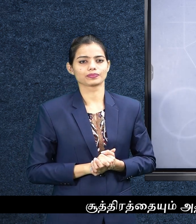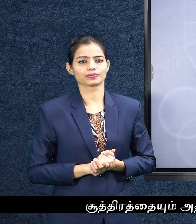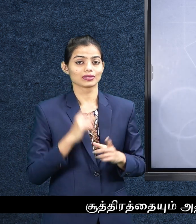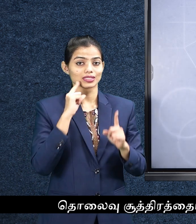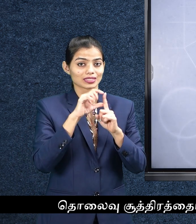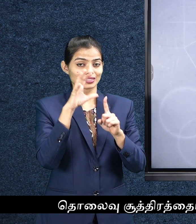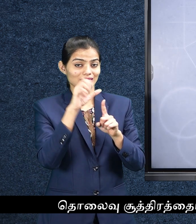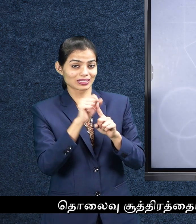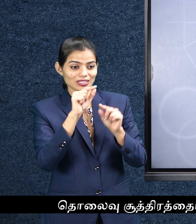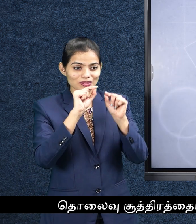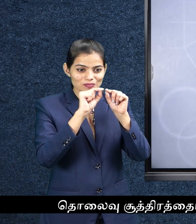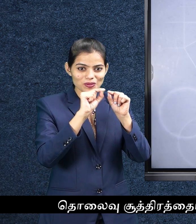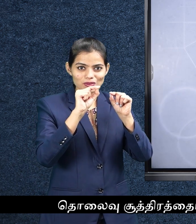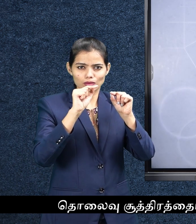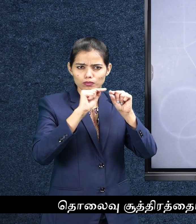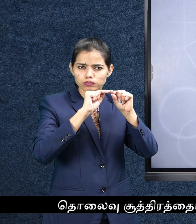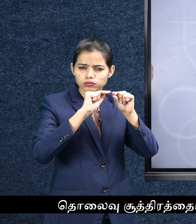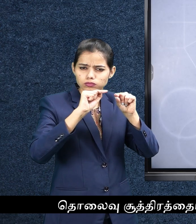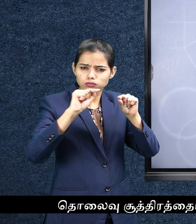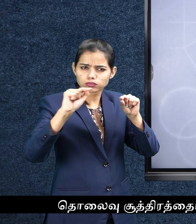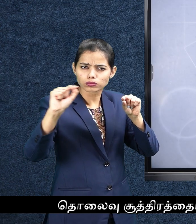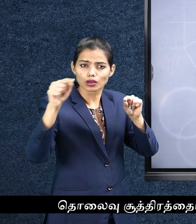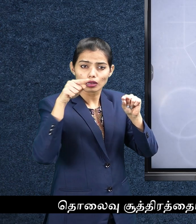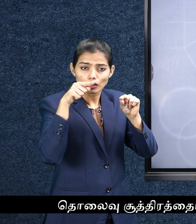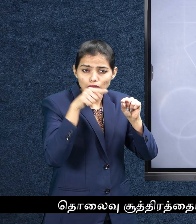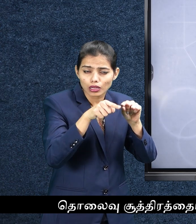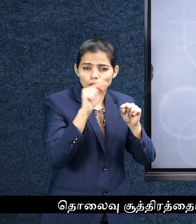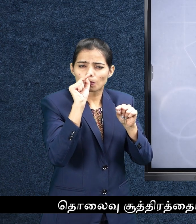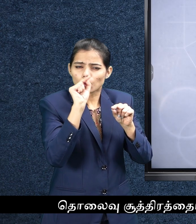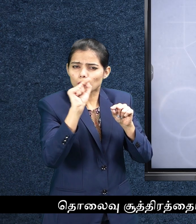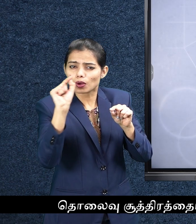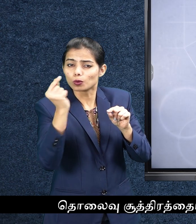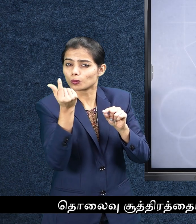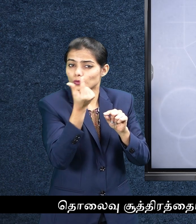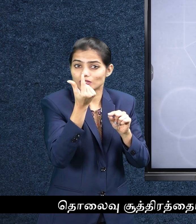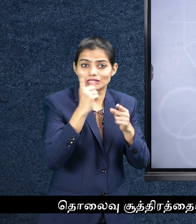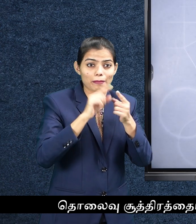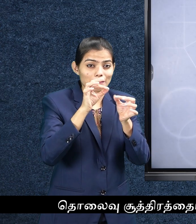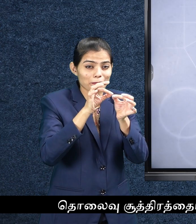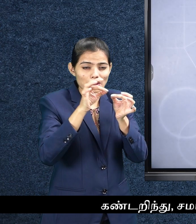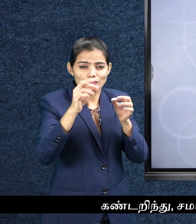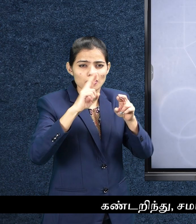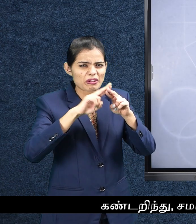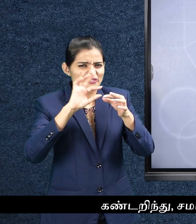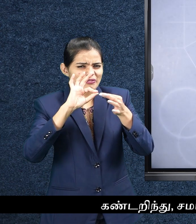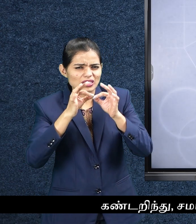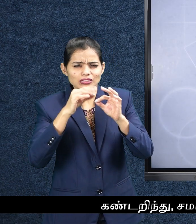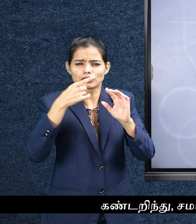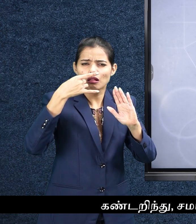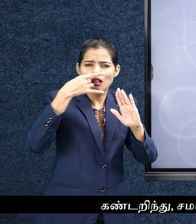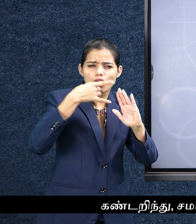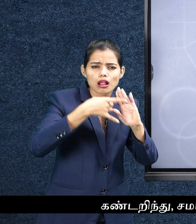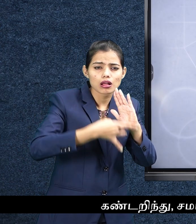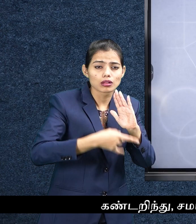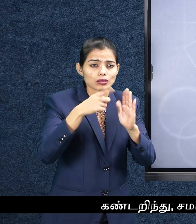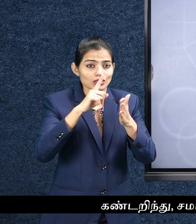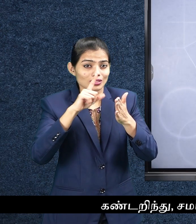கொள்வீர்கள். தொலைவு சூத்திரத்தை பயன்படுத்தி புள்ளிகளின் கூட்டுத்தன்மையை கண்டறிந்து சமமான